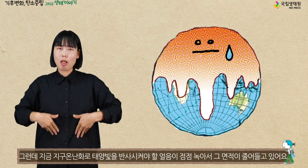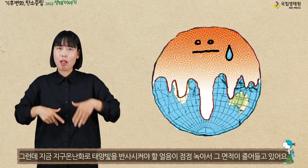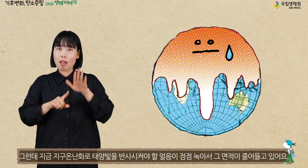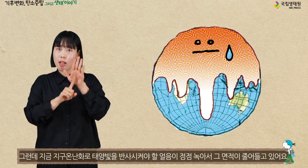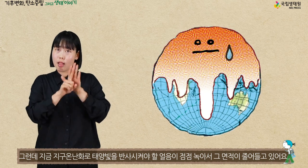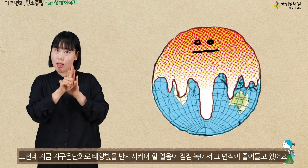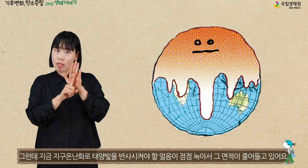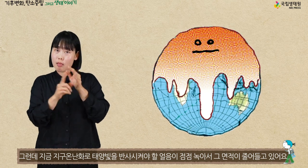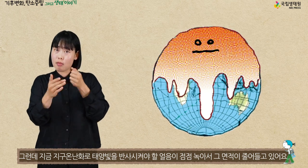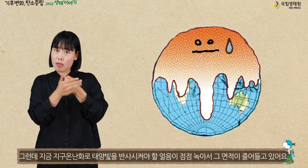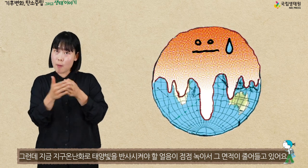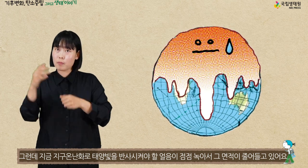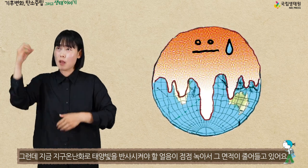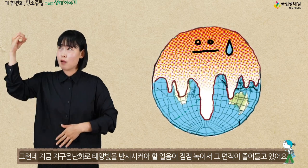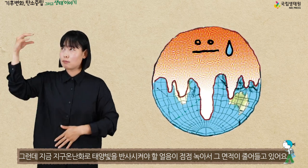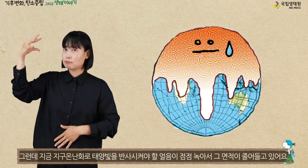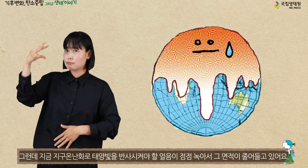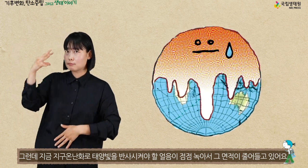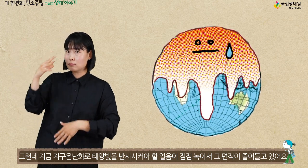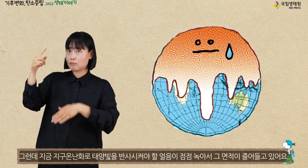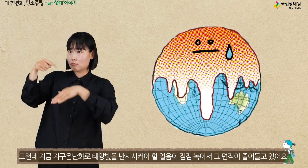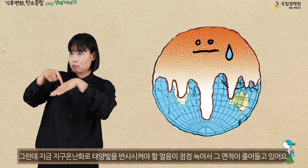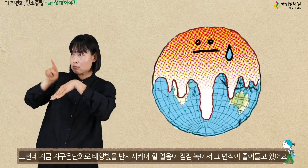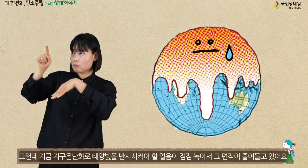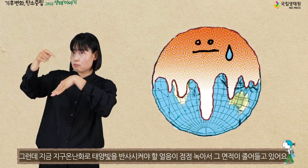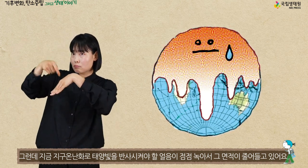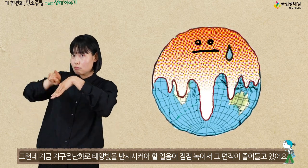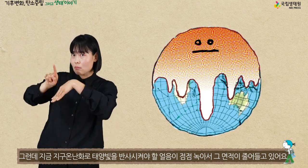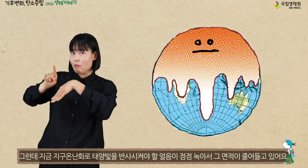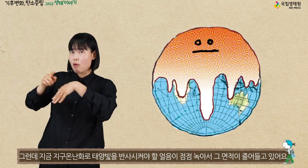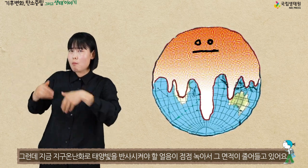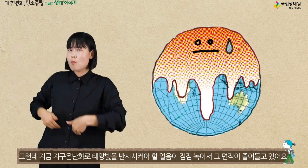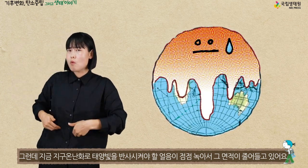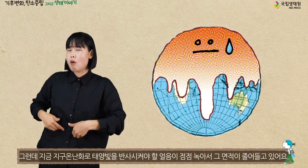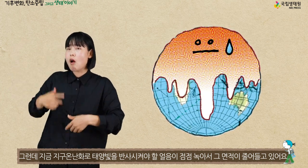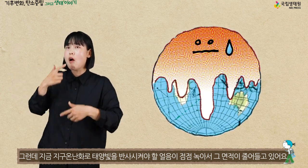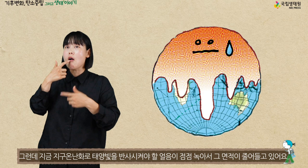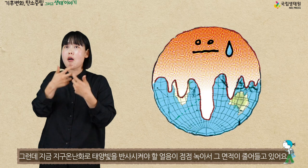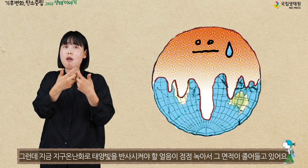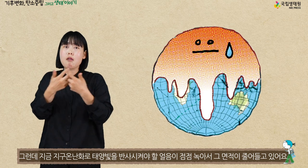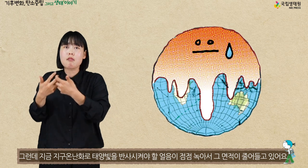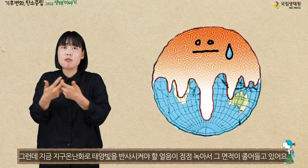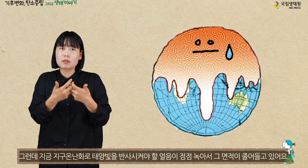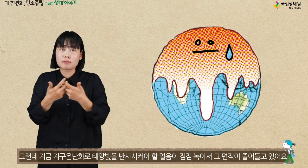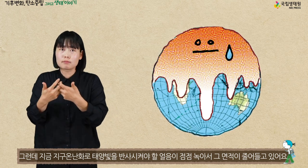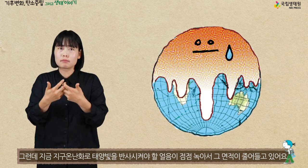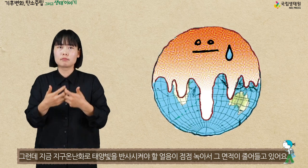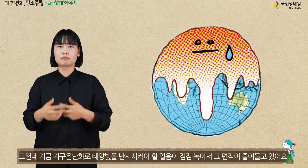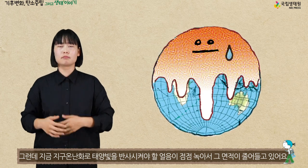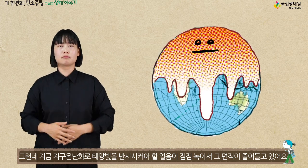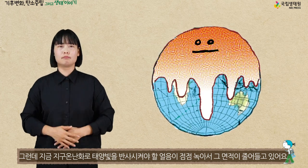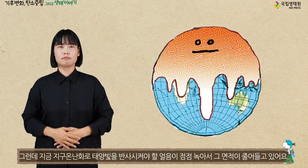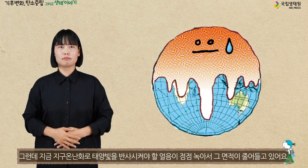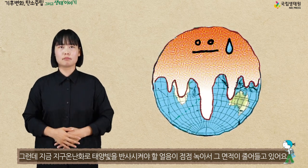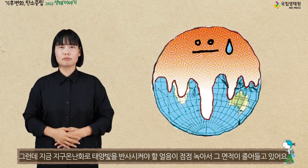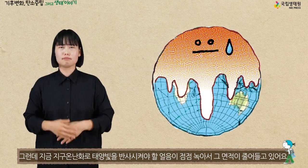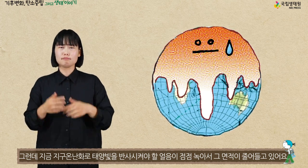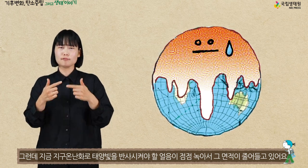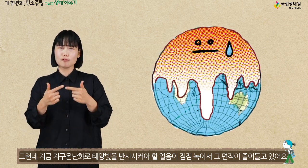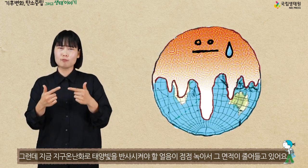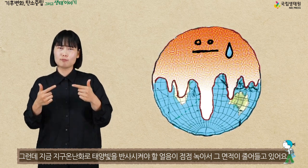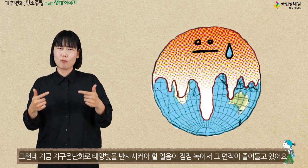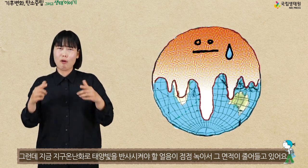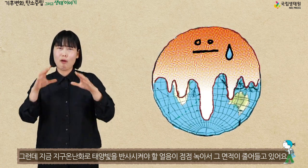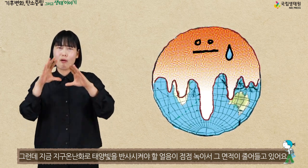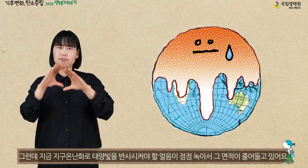지금 지구온난화로 태양빛을 반사시켜야 할 얼음이 점점 녹아서 그 면적이 줄어들고 있어요.